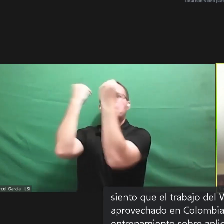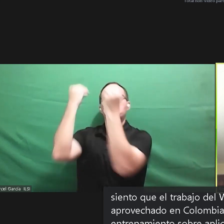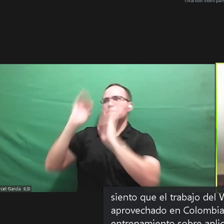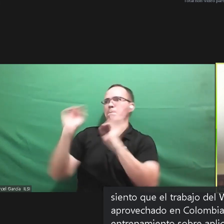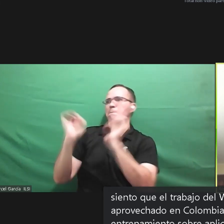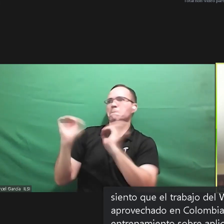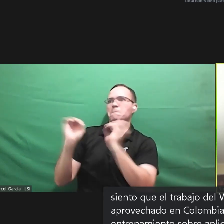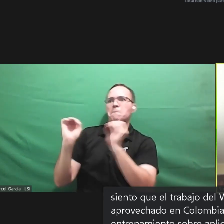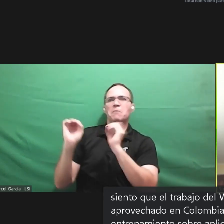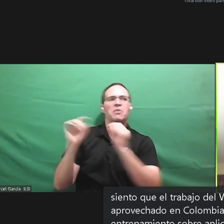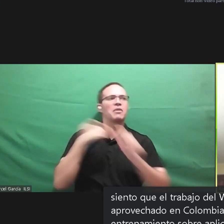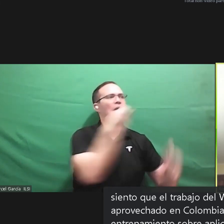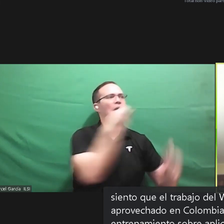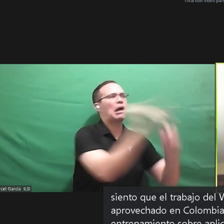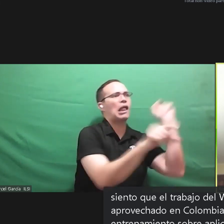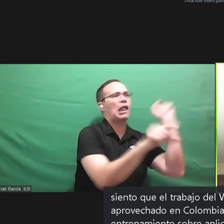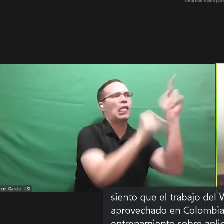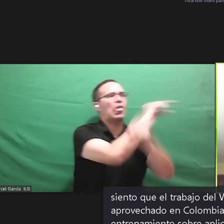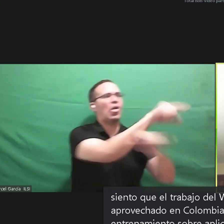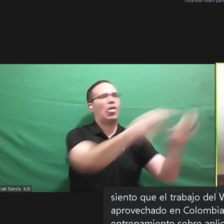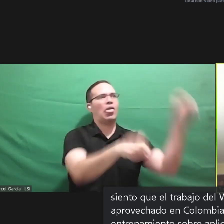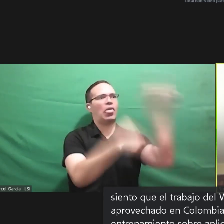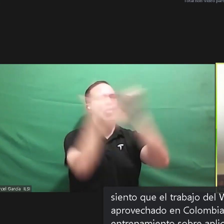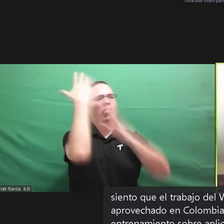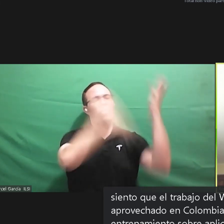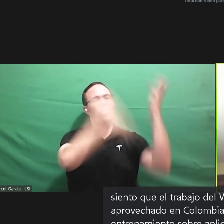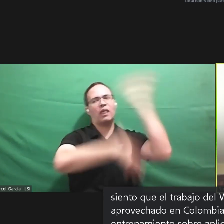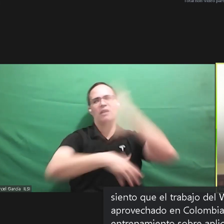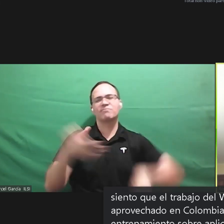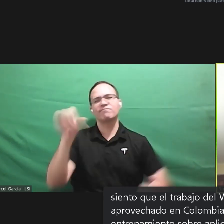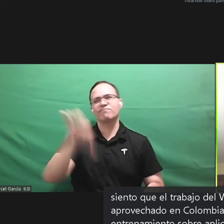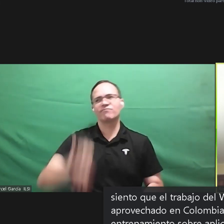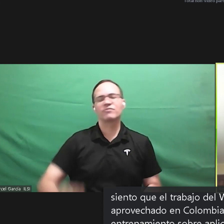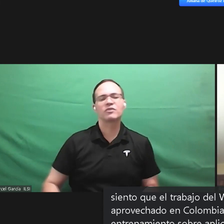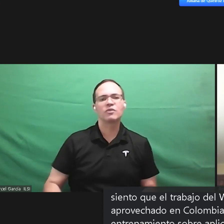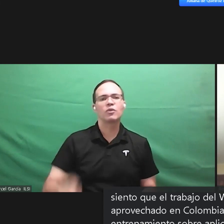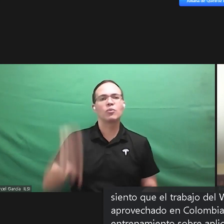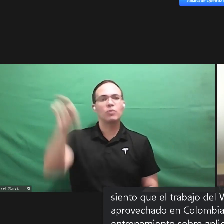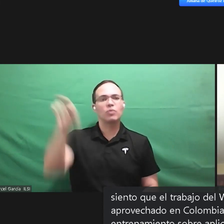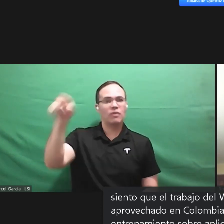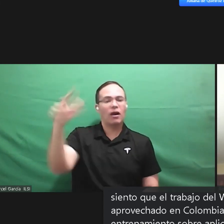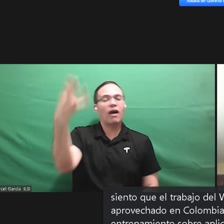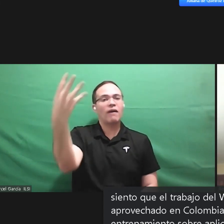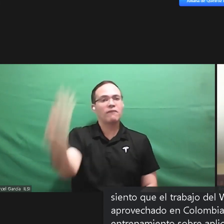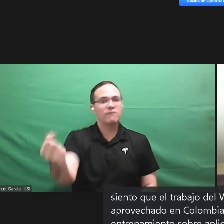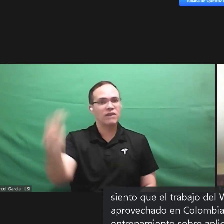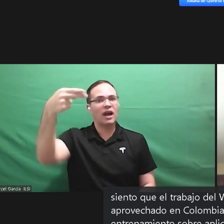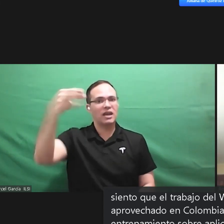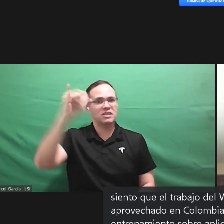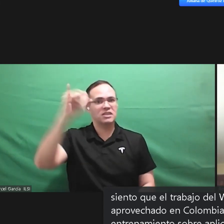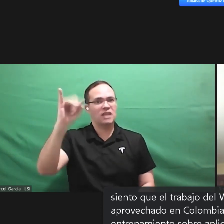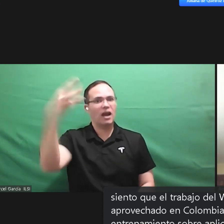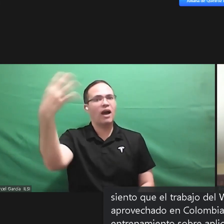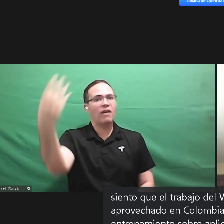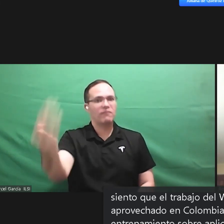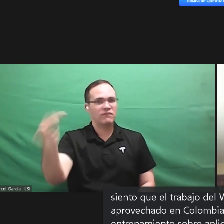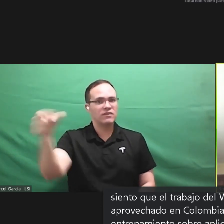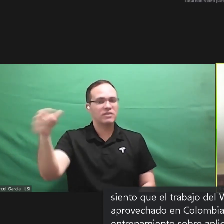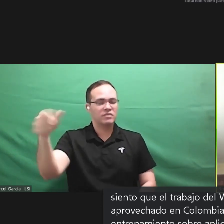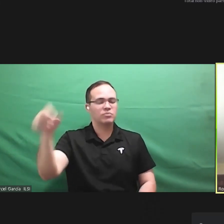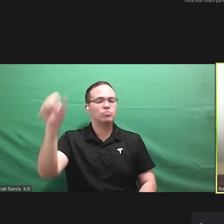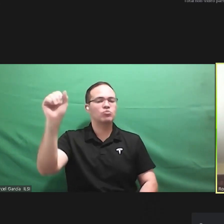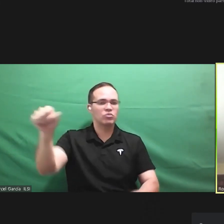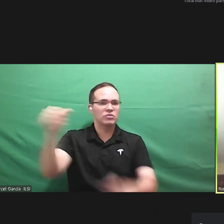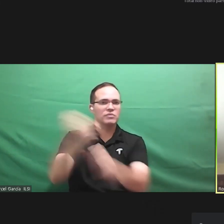en Colombia para que puedan hacer de repente más capacitaciones en ese sentido. ¿Yo puedo hablar un poco? Sí, sí, Juliana,